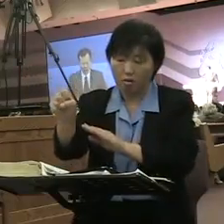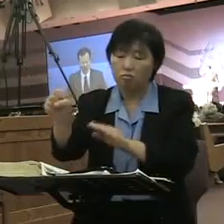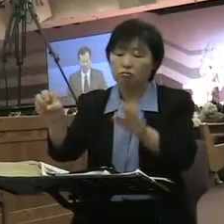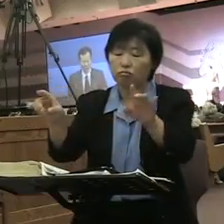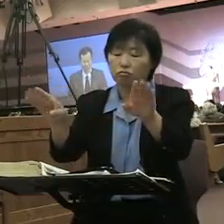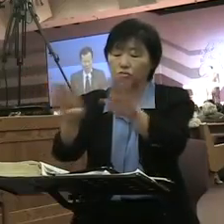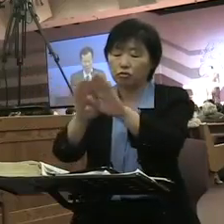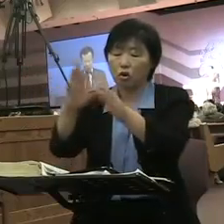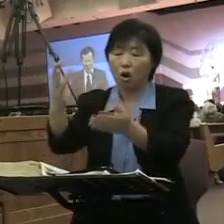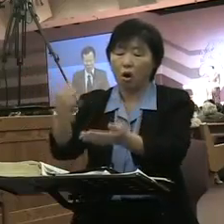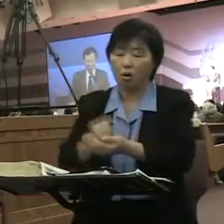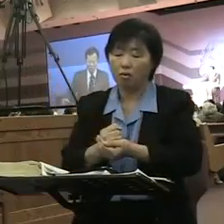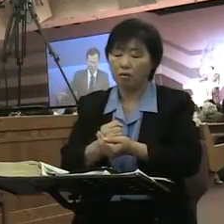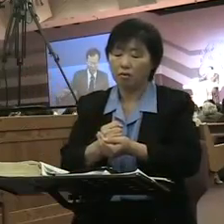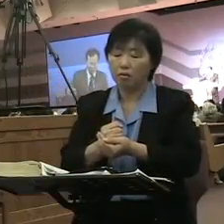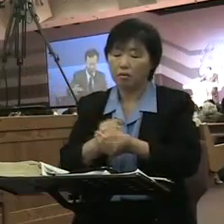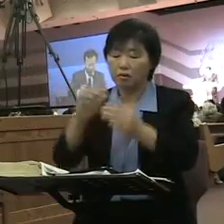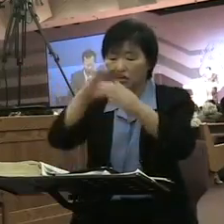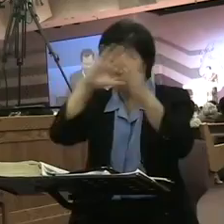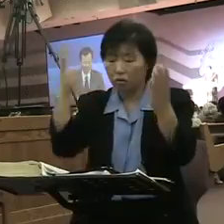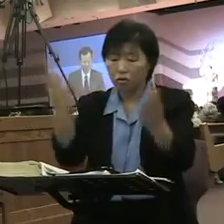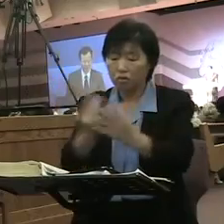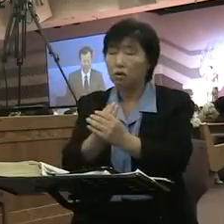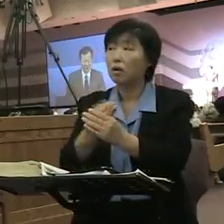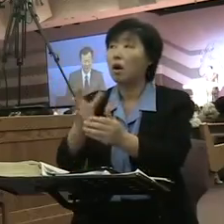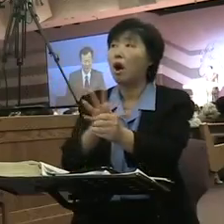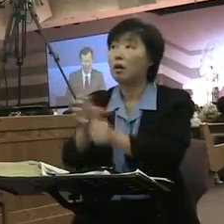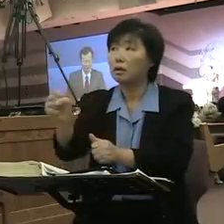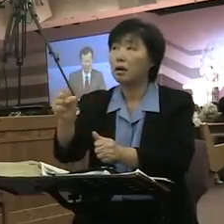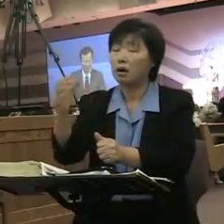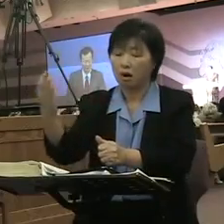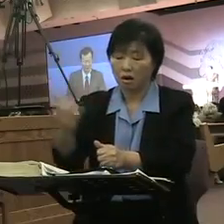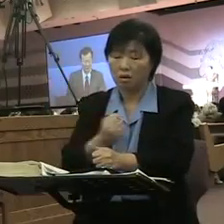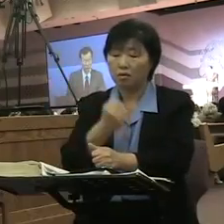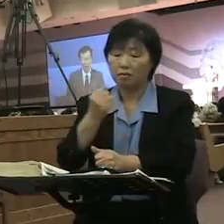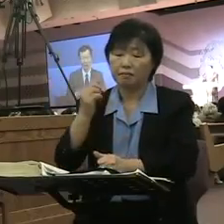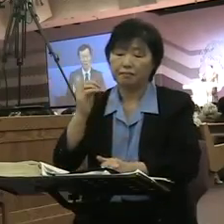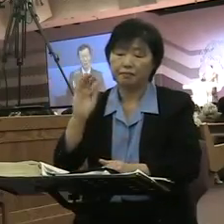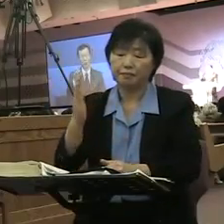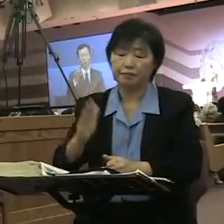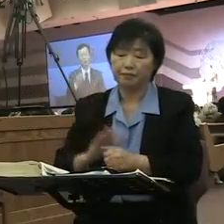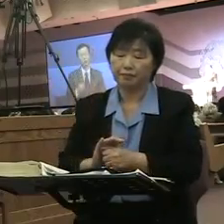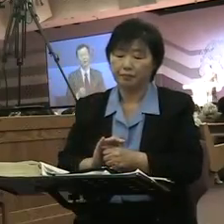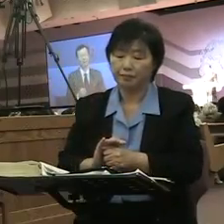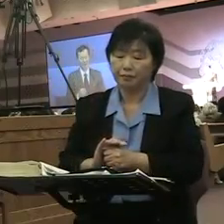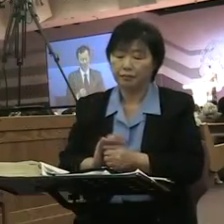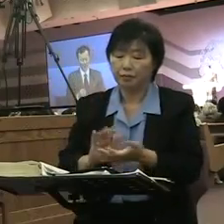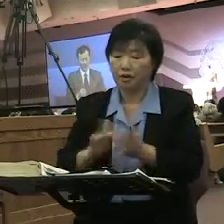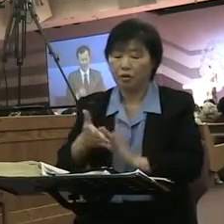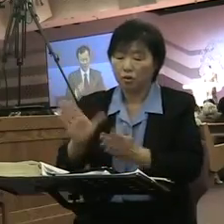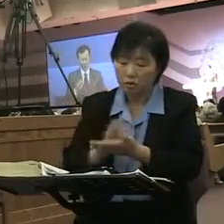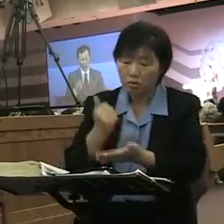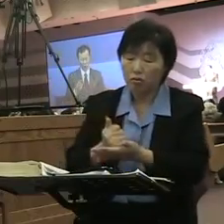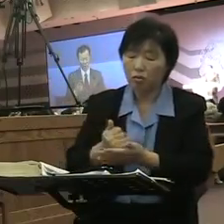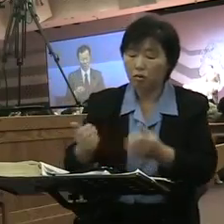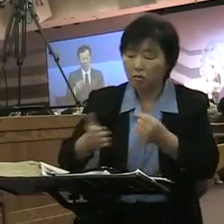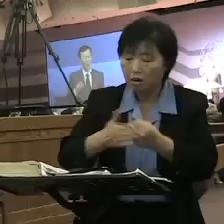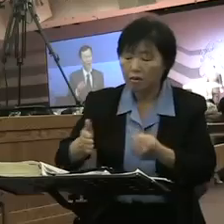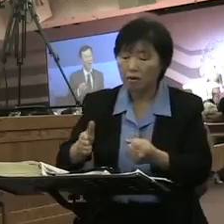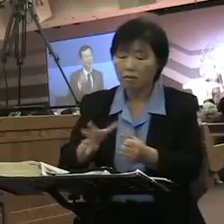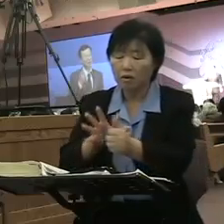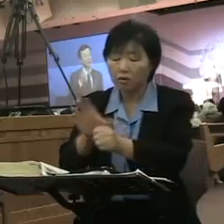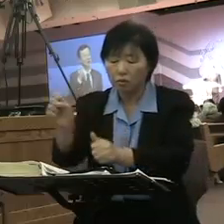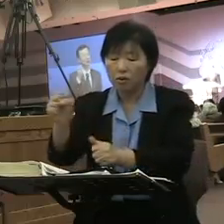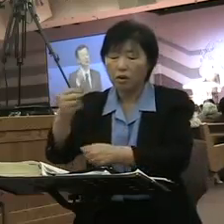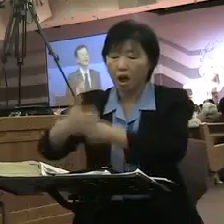문을 얻었다는 것은 전체를 장악했다는 것입니다. 우리가 이제 예수 그리스도로 말미암아 침노하여서